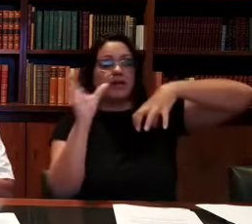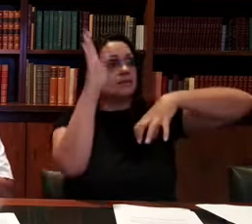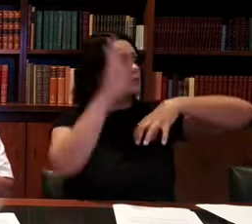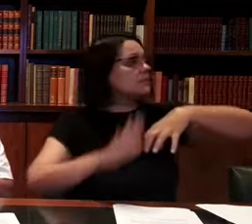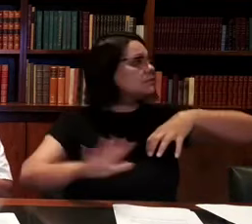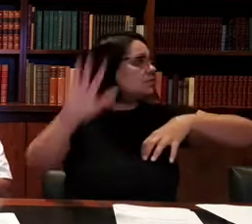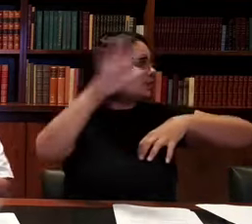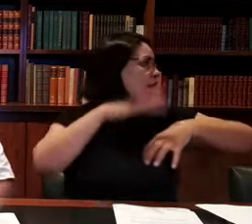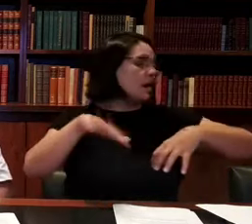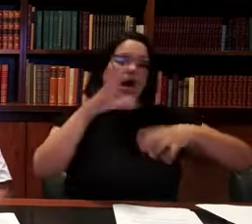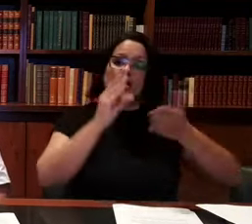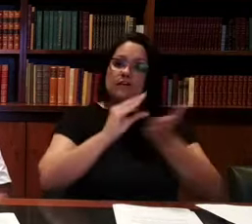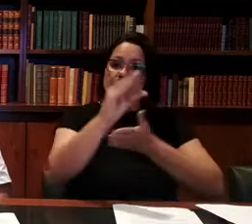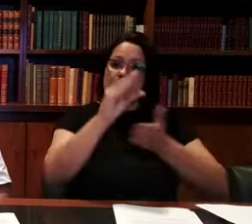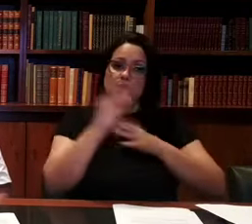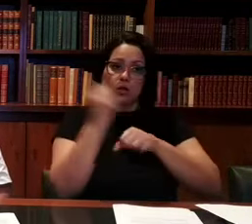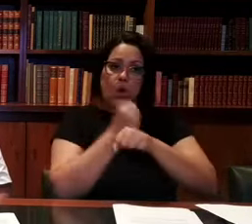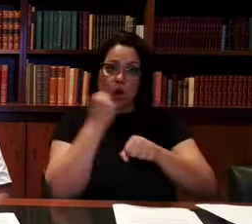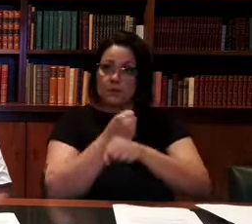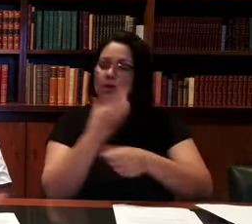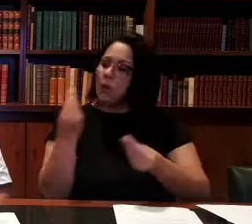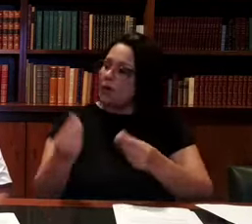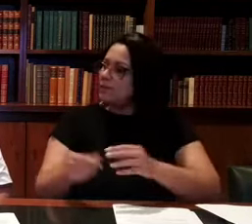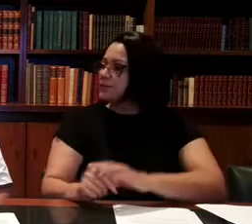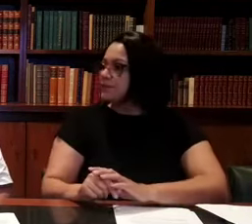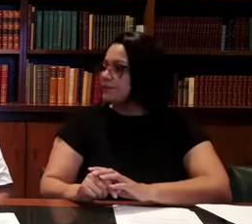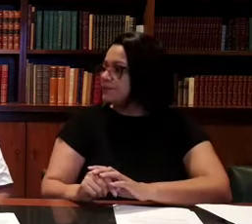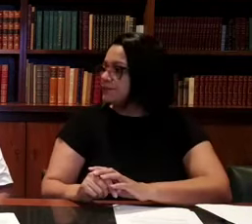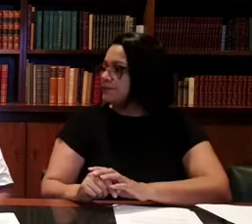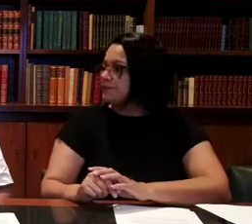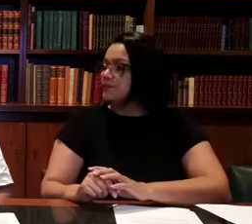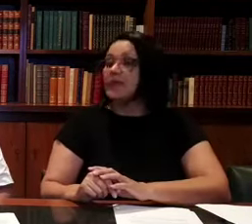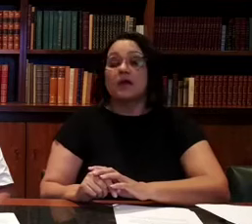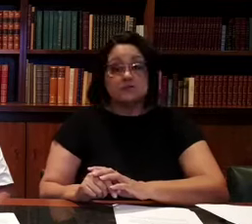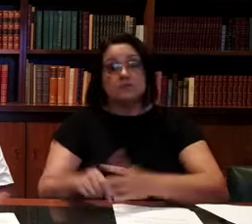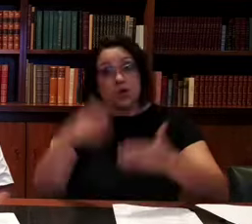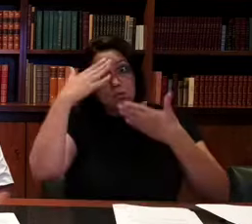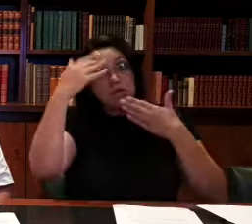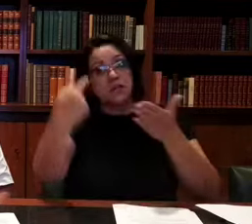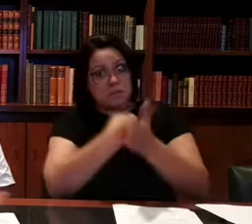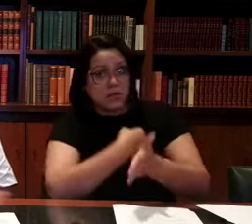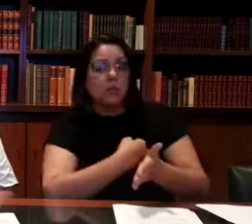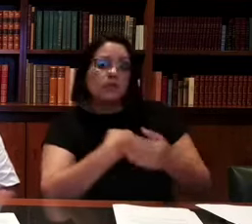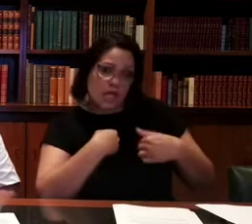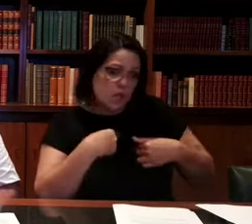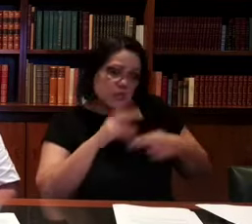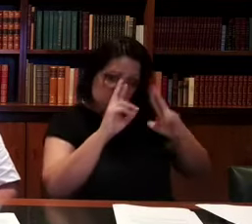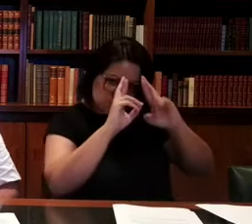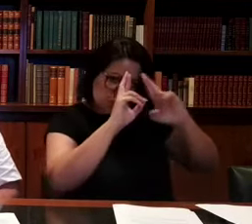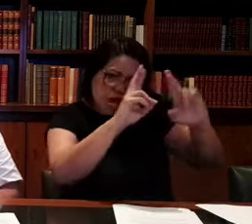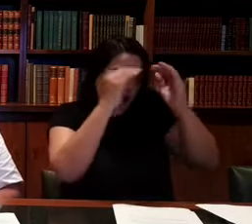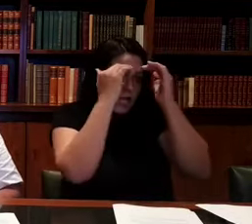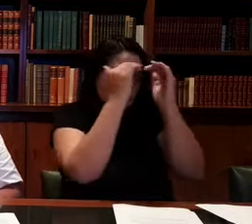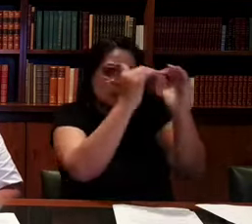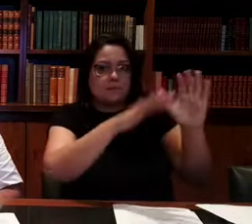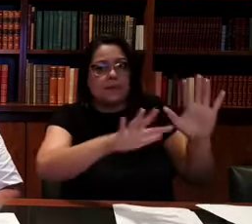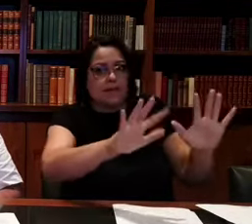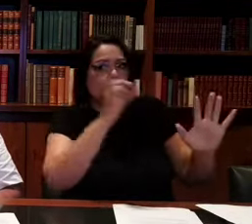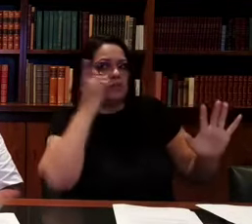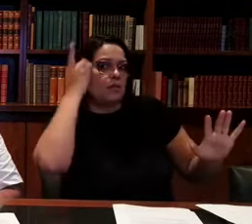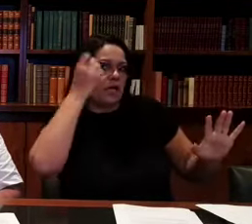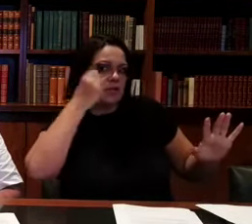setor de investimentos e obras os da Mariana Obrigada pela atenção Com muito respeito né No final